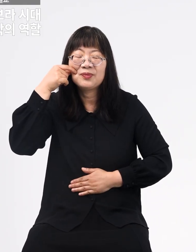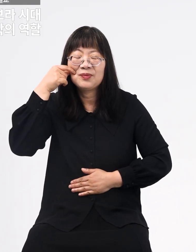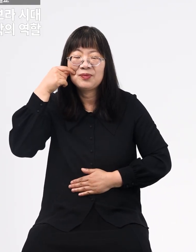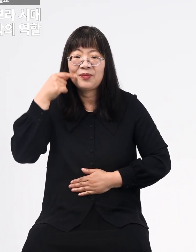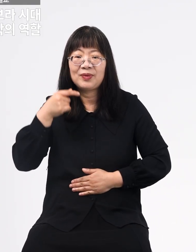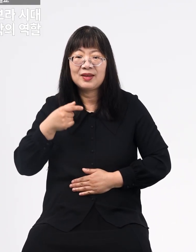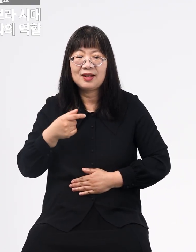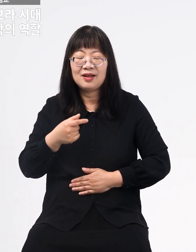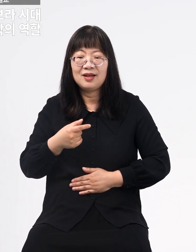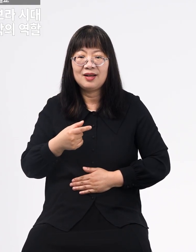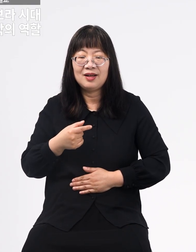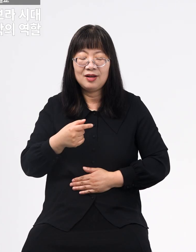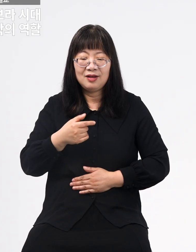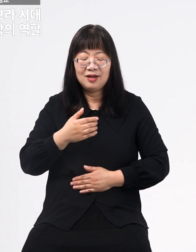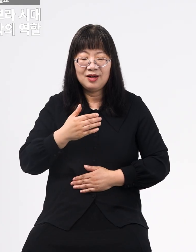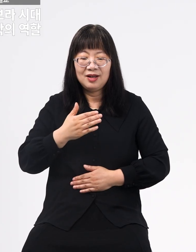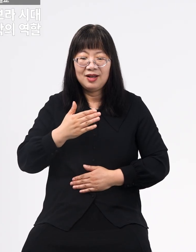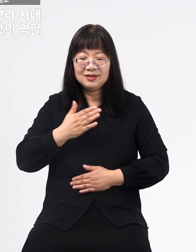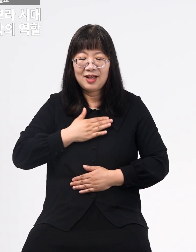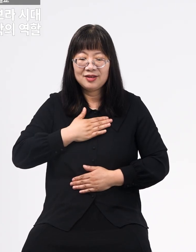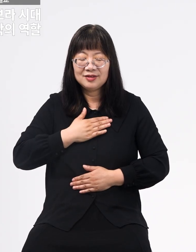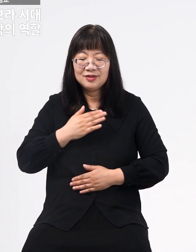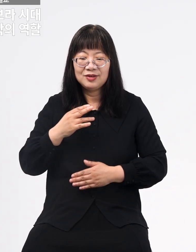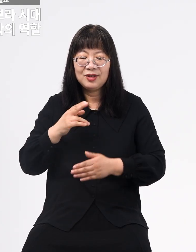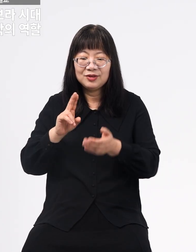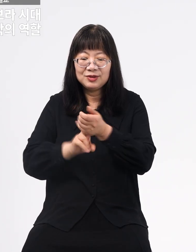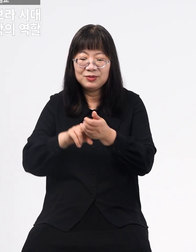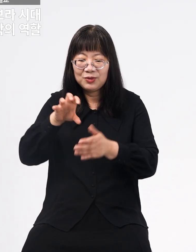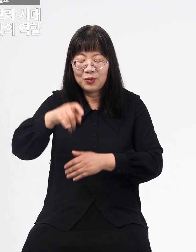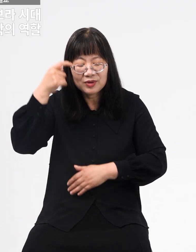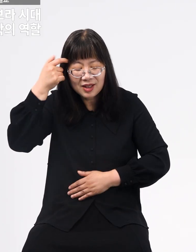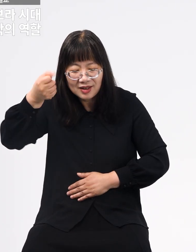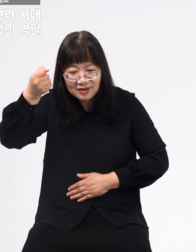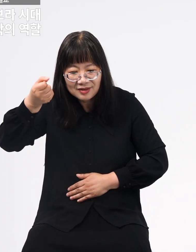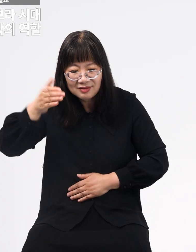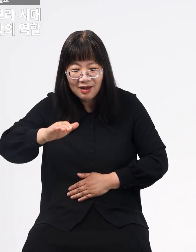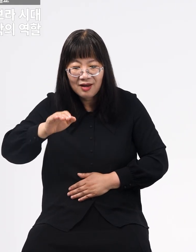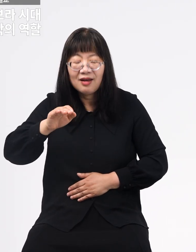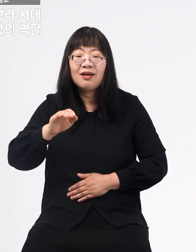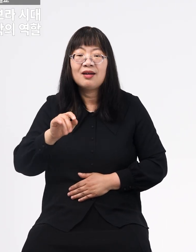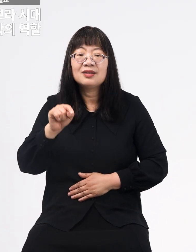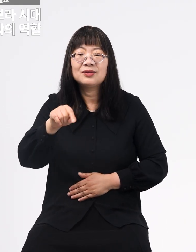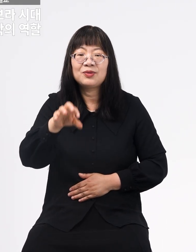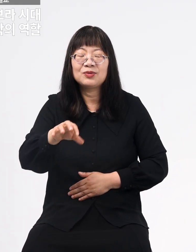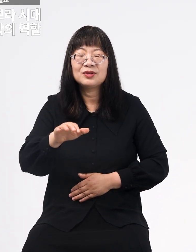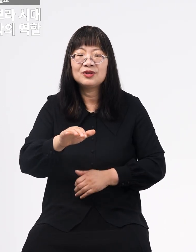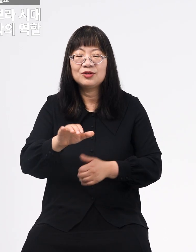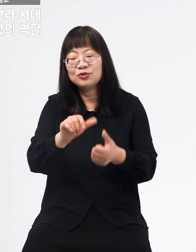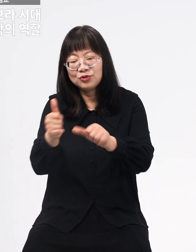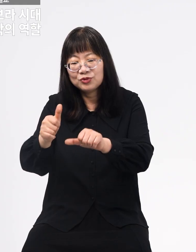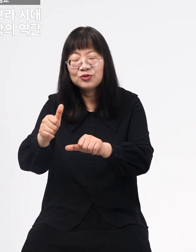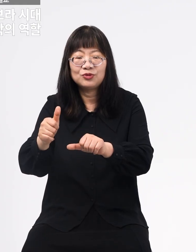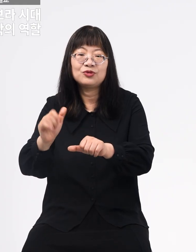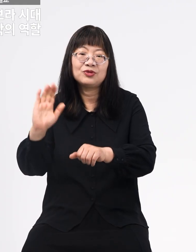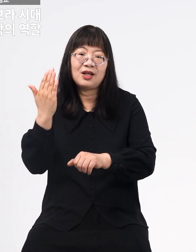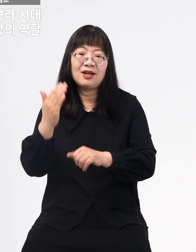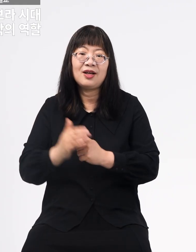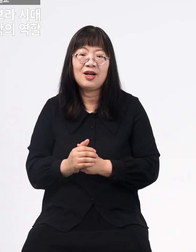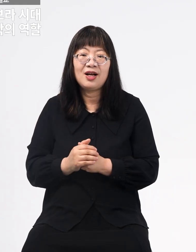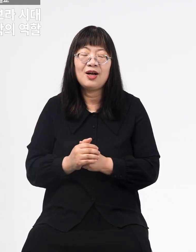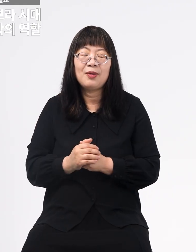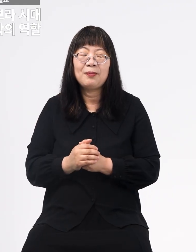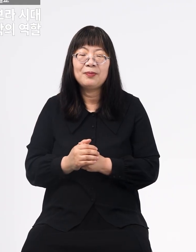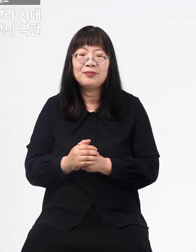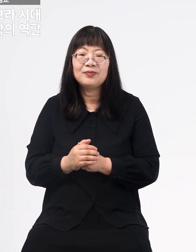세상에 자기는 피난처다 하고 들어갔는데 거기가 자기 무덤이 됐습니다. 야엘이 말뚝을